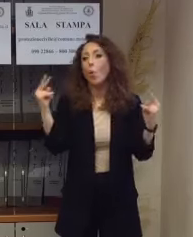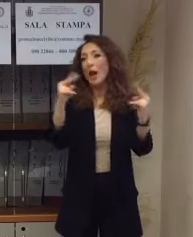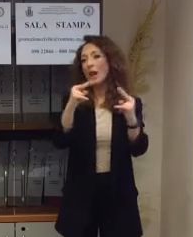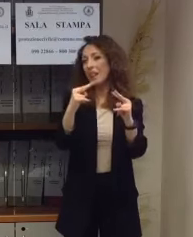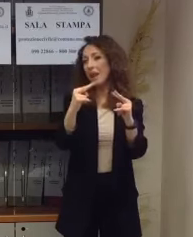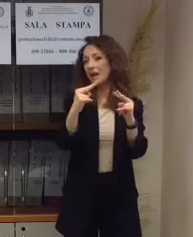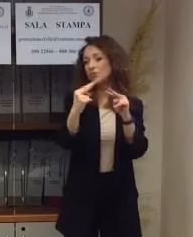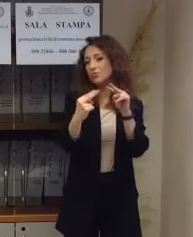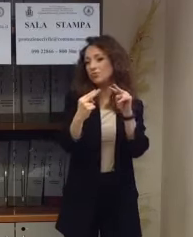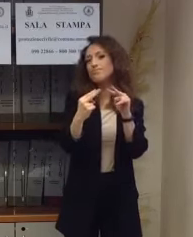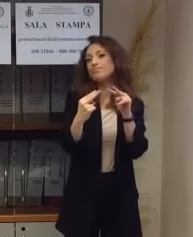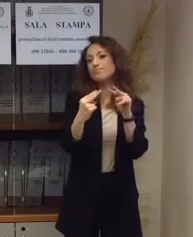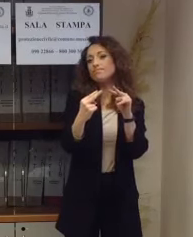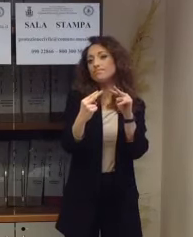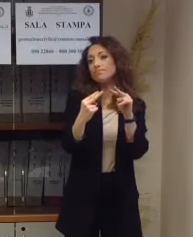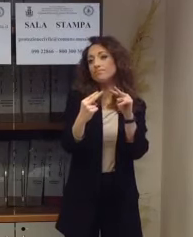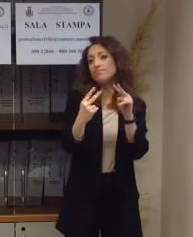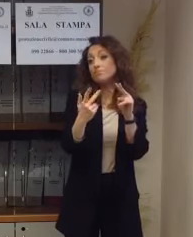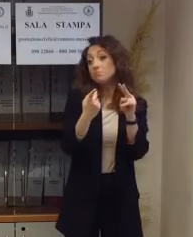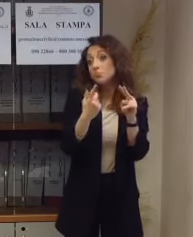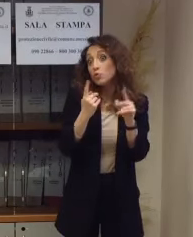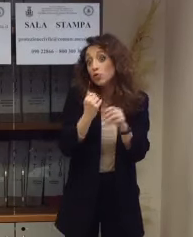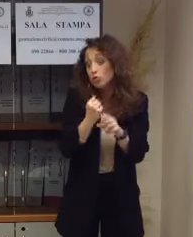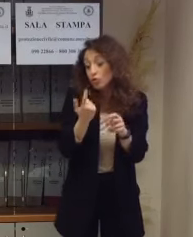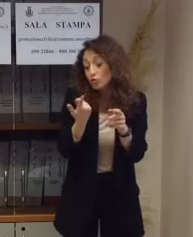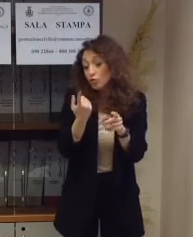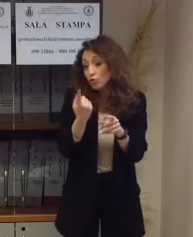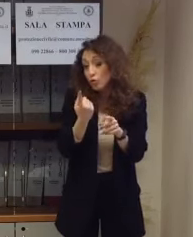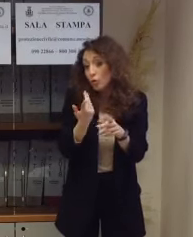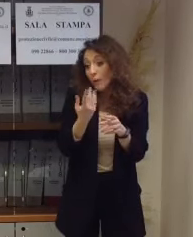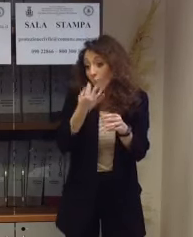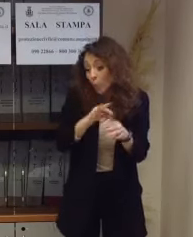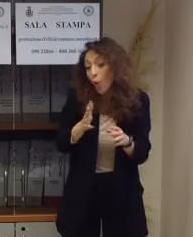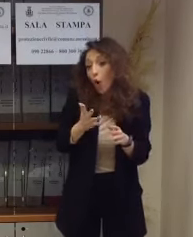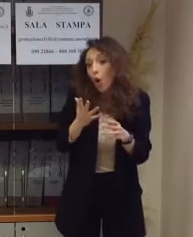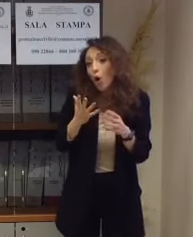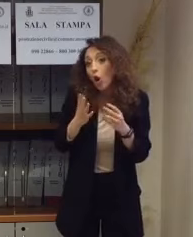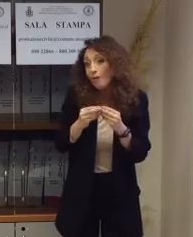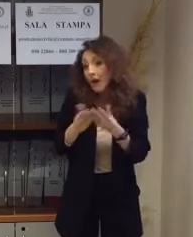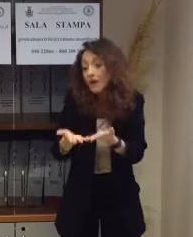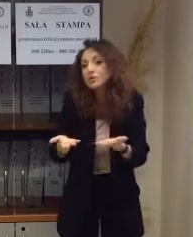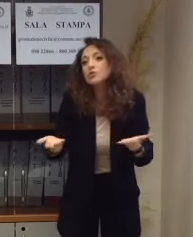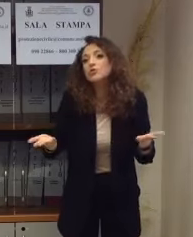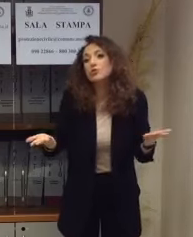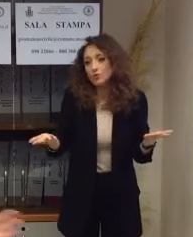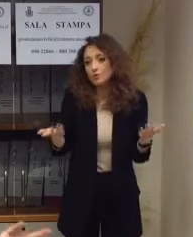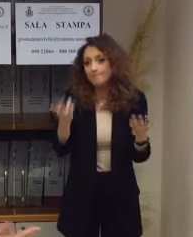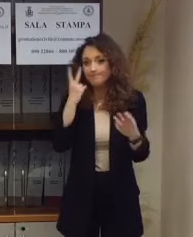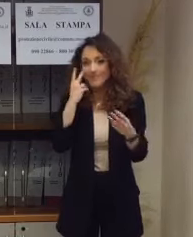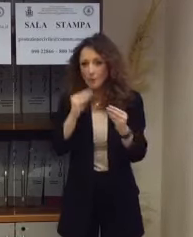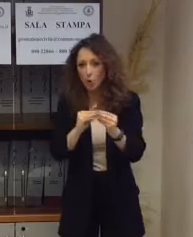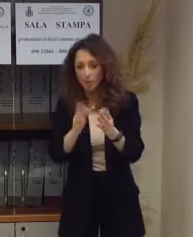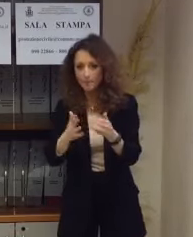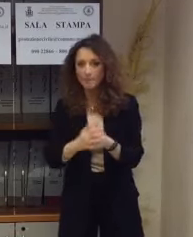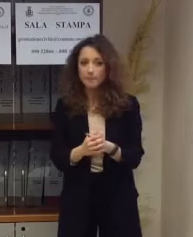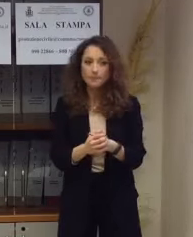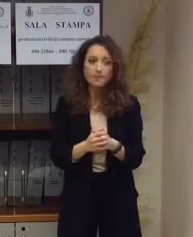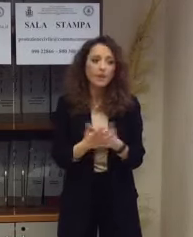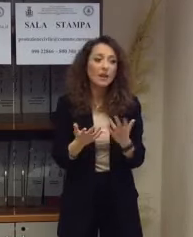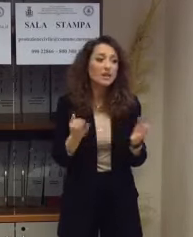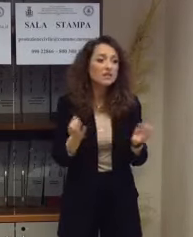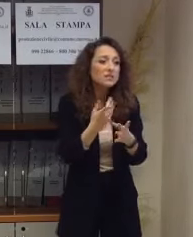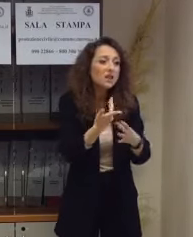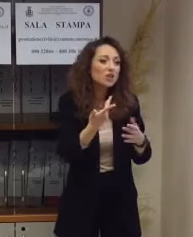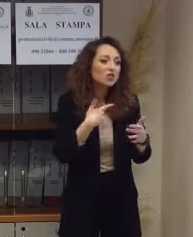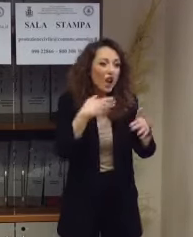dove posso lo farò, però che arrivino anche uova di Pasqua, minutoli, se tu ne hai nascosto nel sottoscala, prendiamoli per favore,